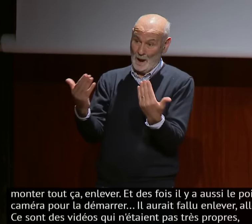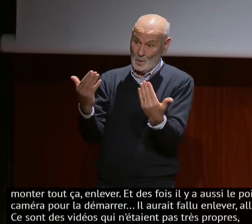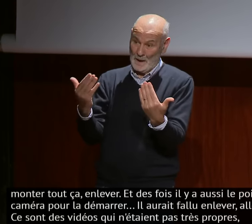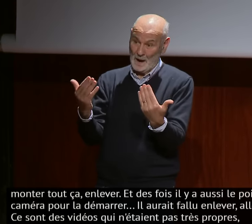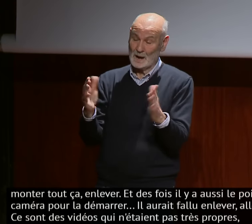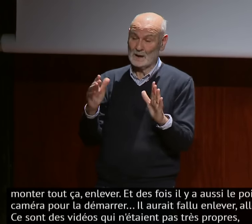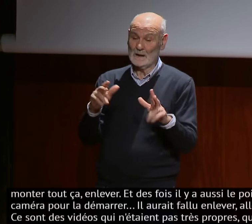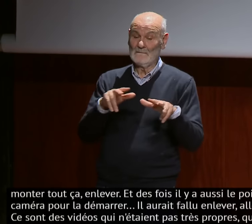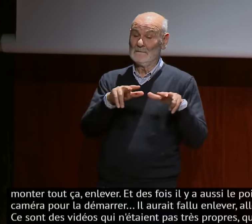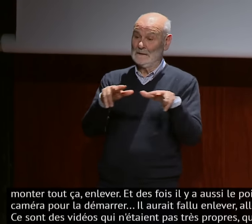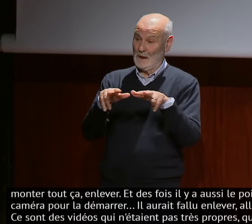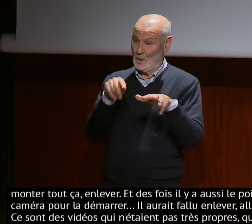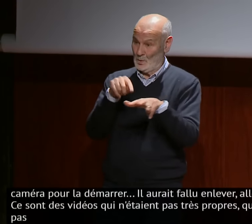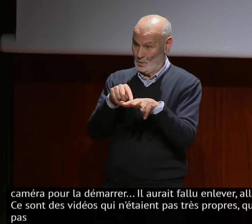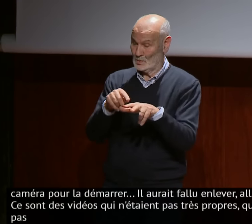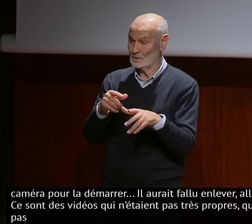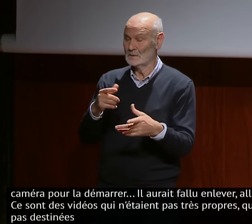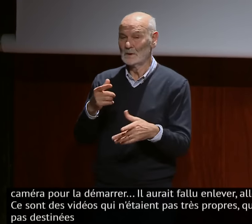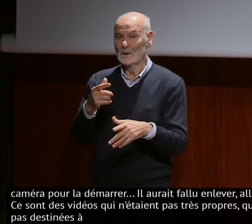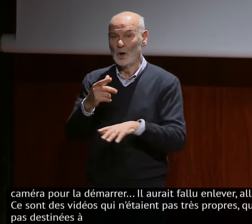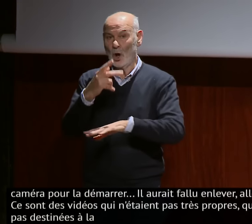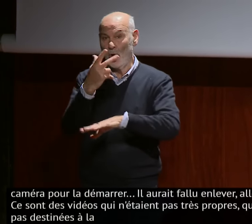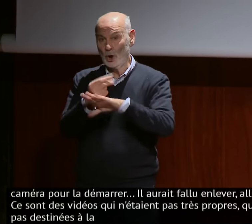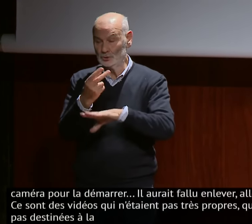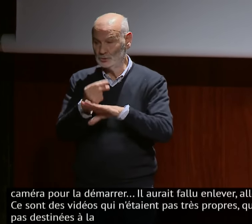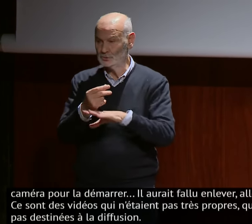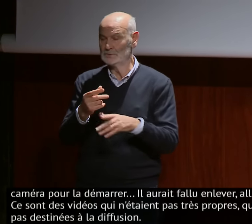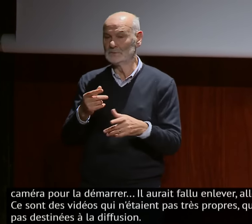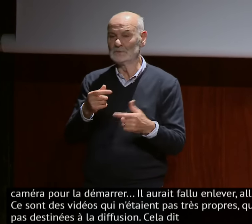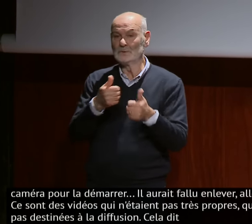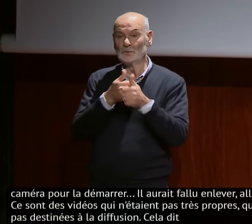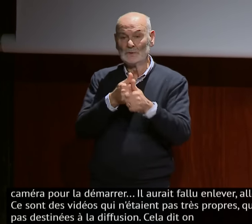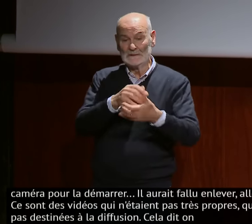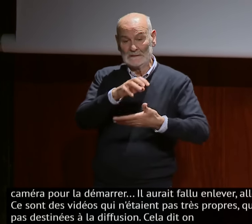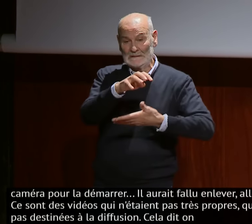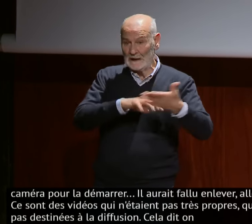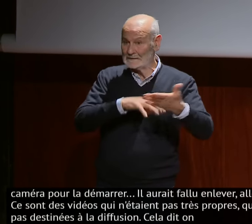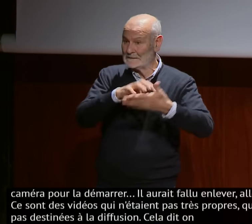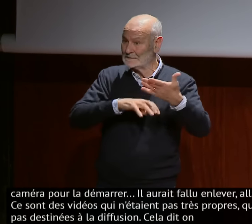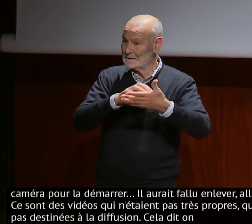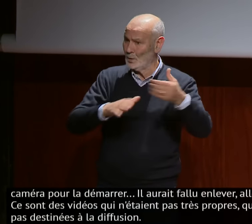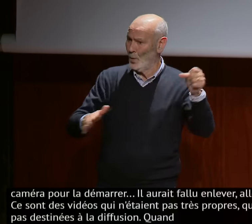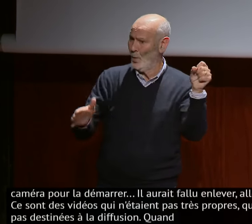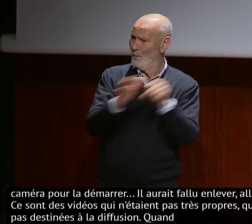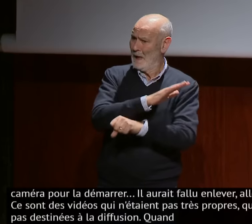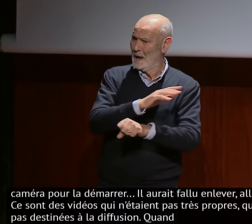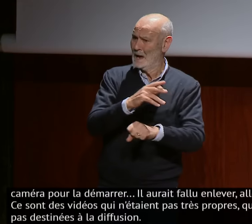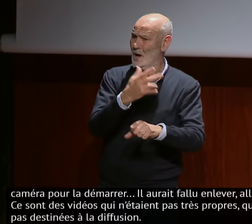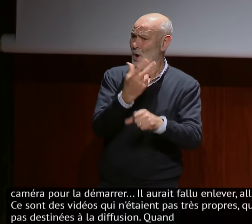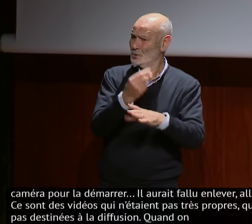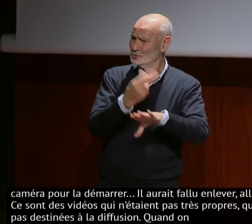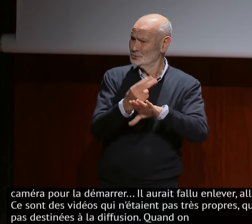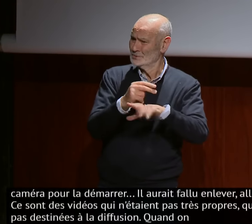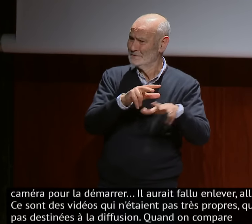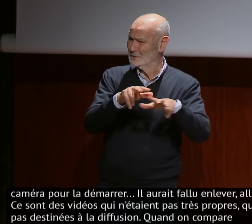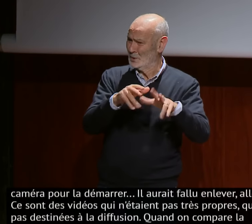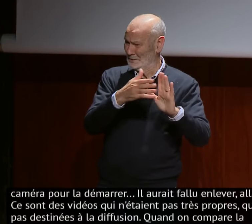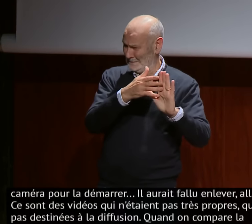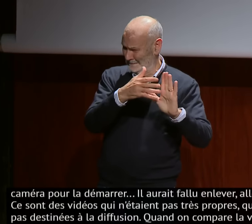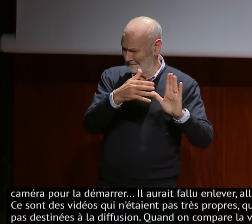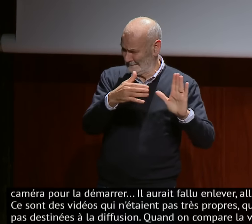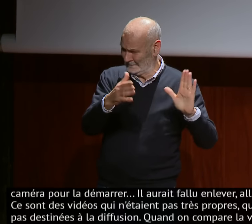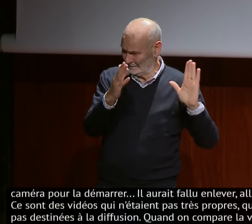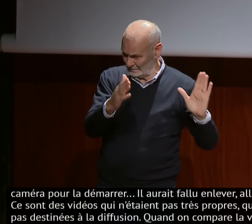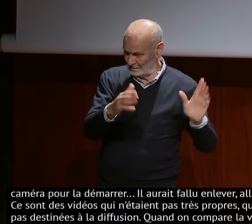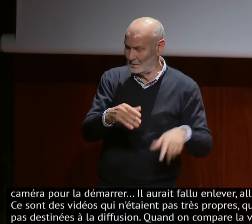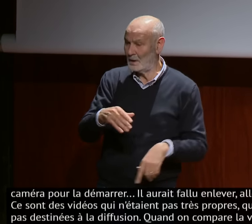destinées à la diffusion. Quand on compare la vidéo enregistrée qui reproduit le